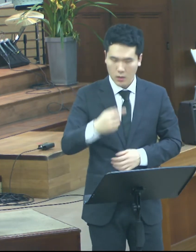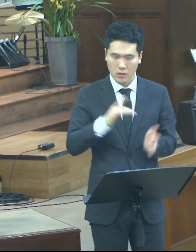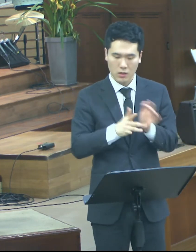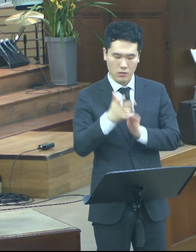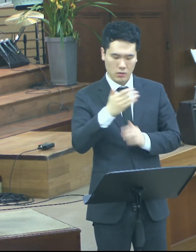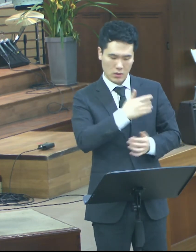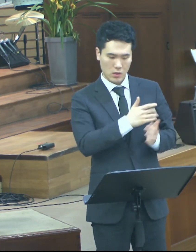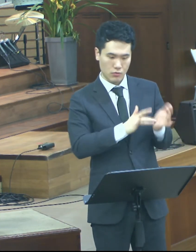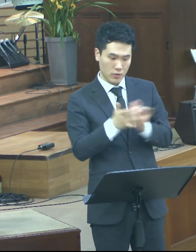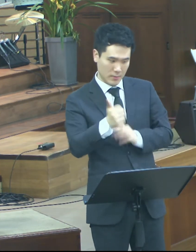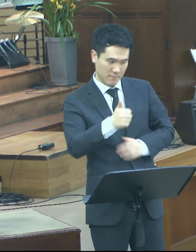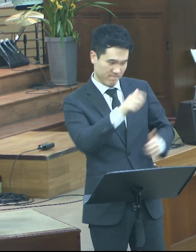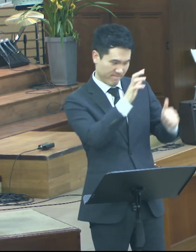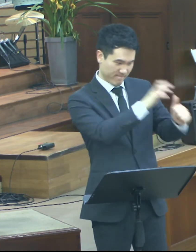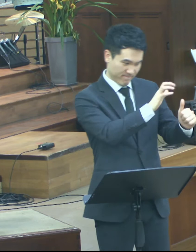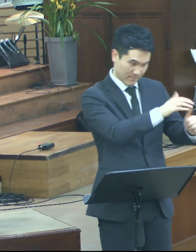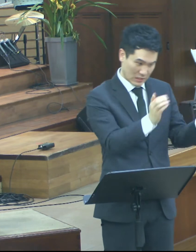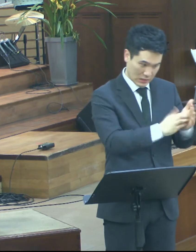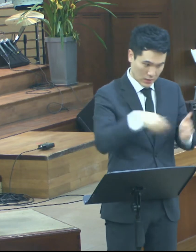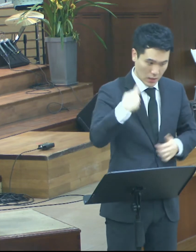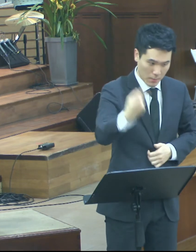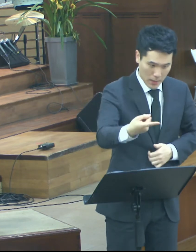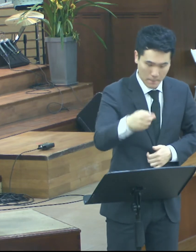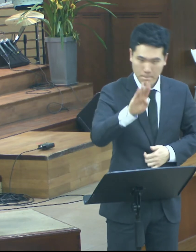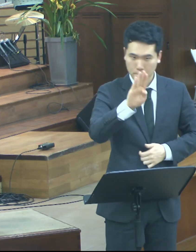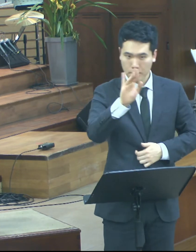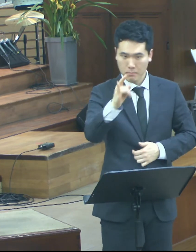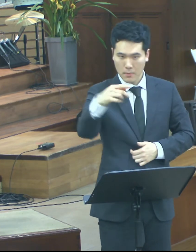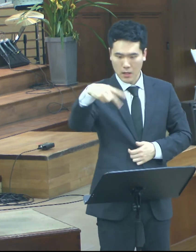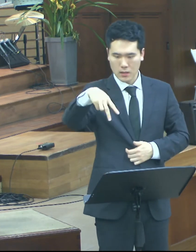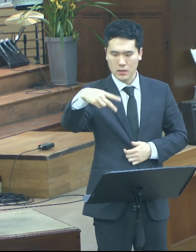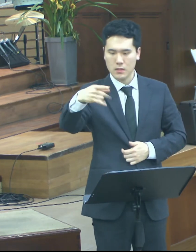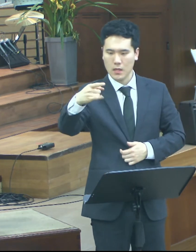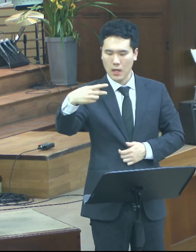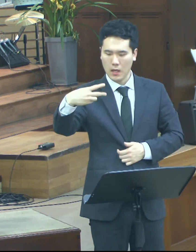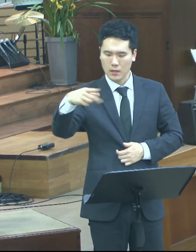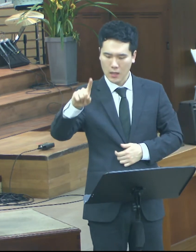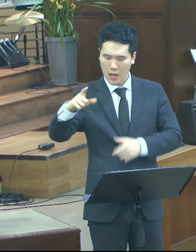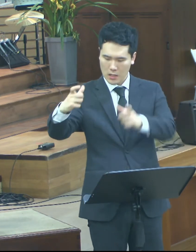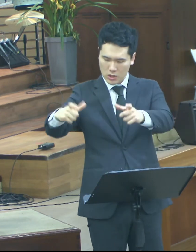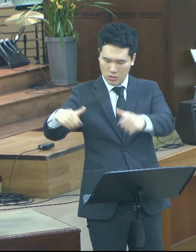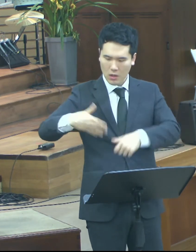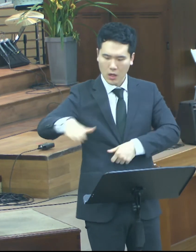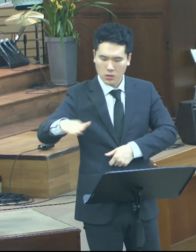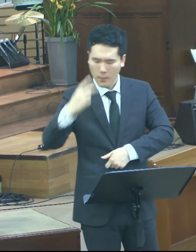벳세다에 이르러서 맹인한 사람을 고쳤는데 예수님이 이게 좀 특별한 기사잖아요.